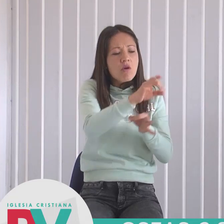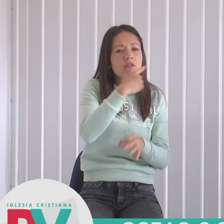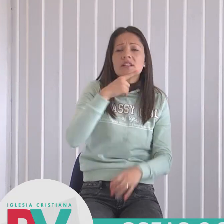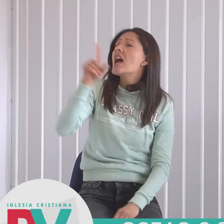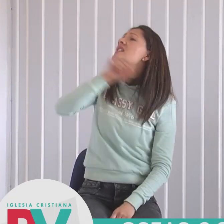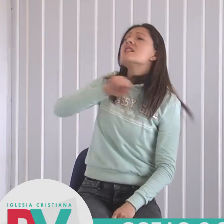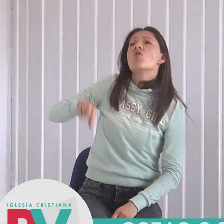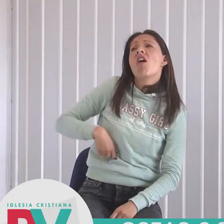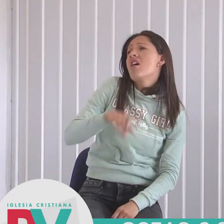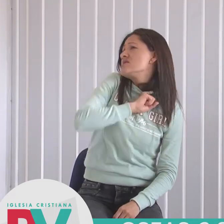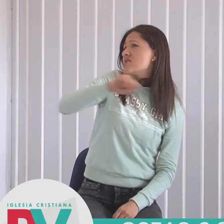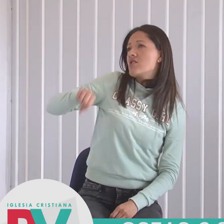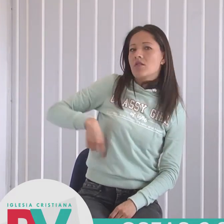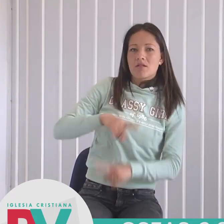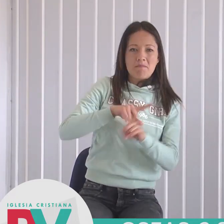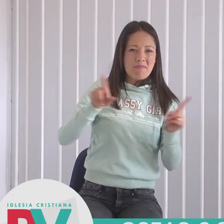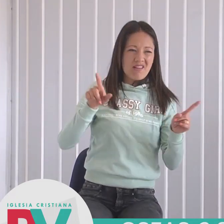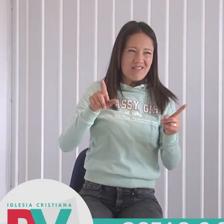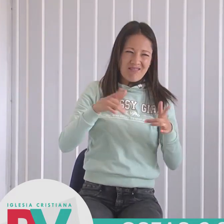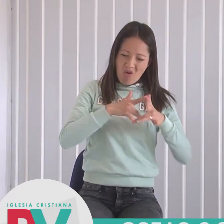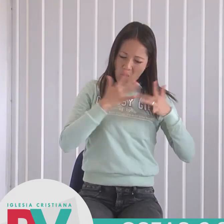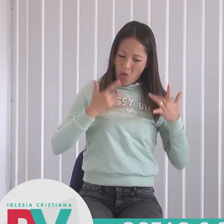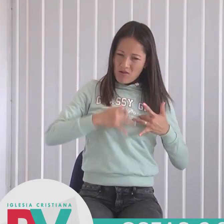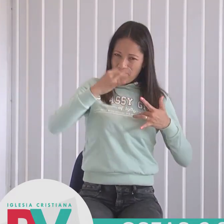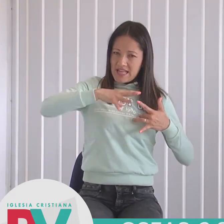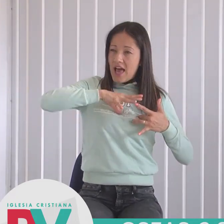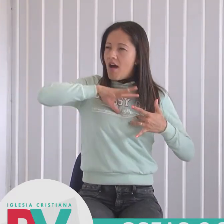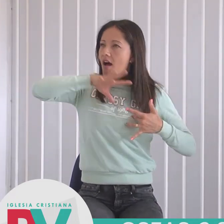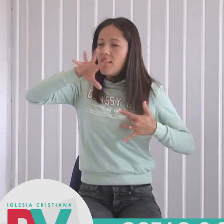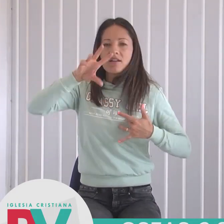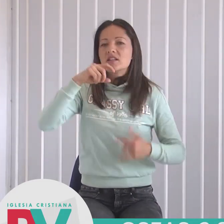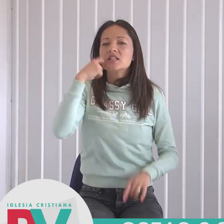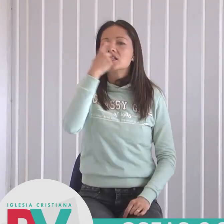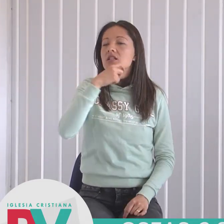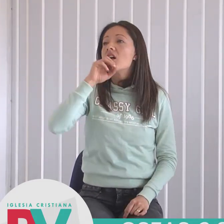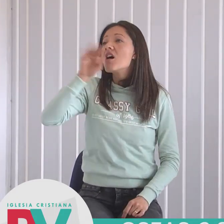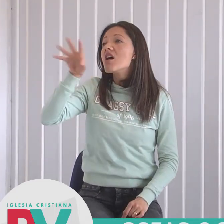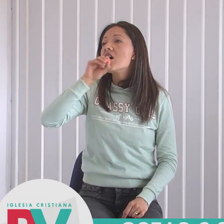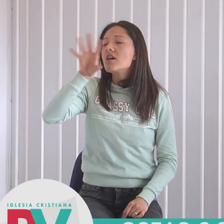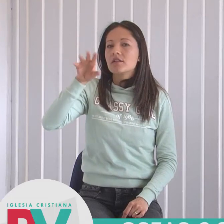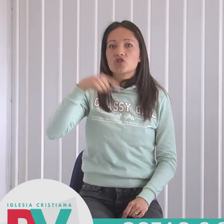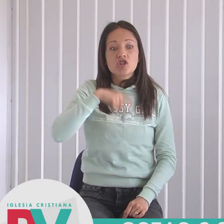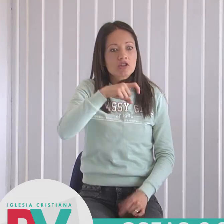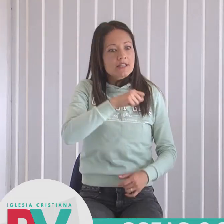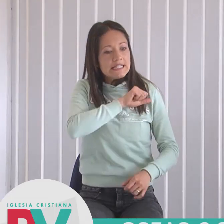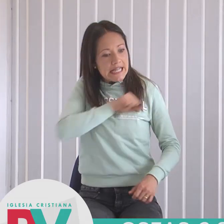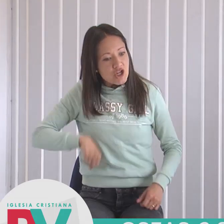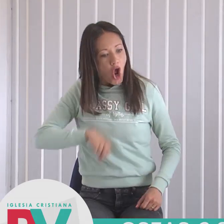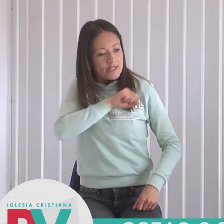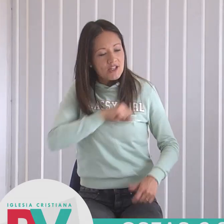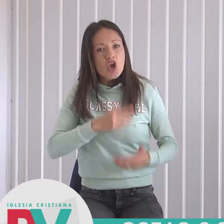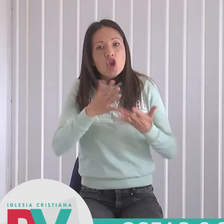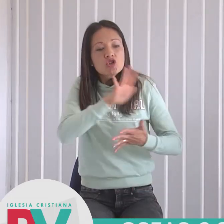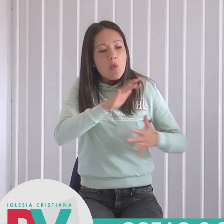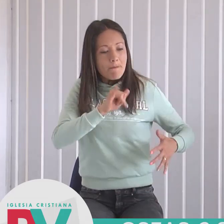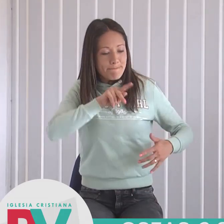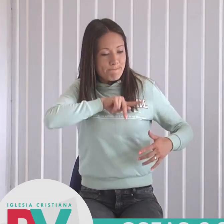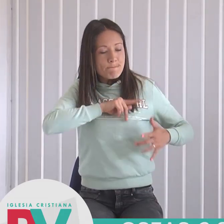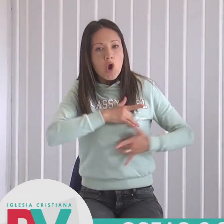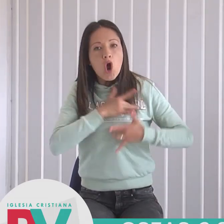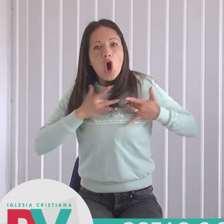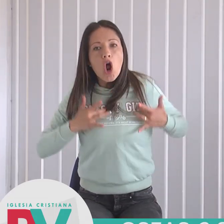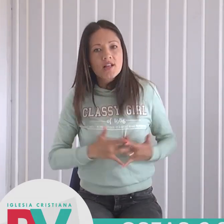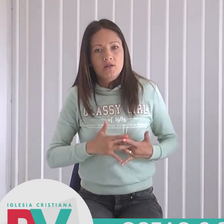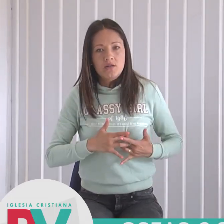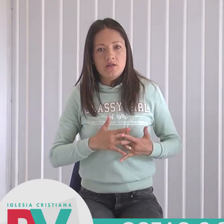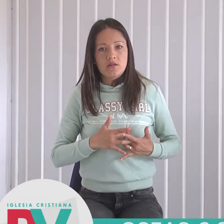Señor, Señor, pero es de dientes para afuera. Pero yo necesito que me diga Señor, Señor, ¿en dónde? En su corazón.